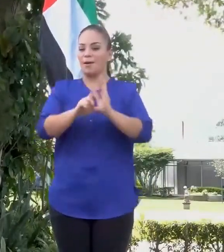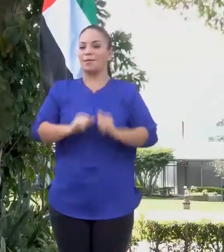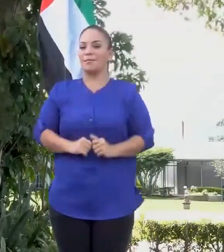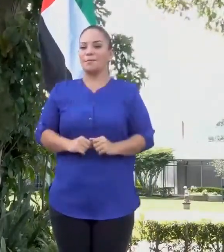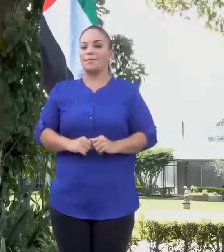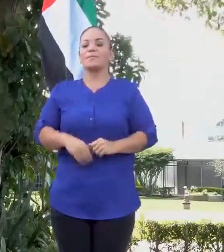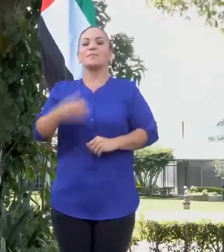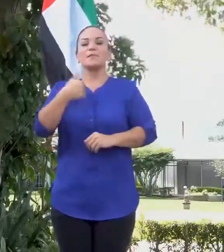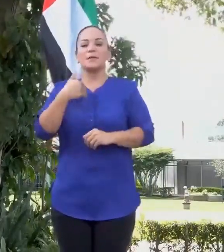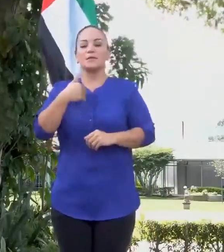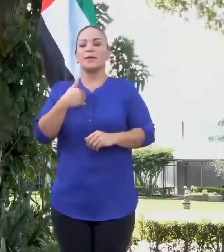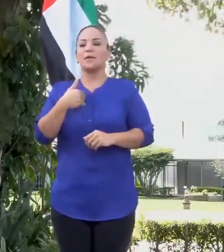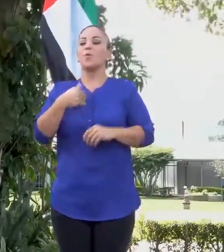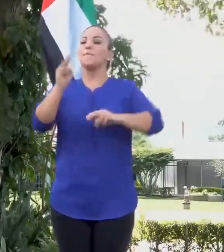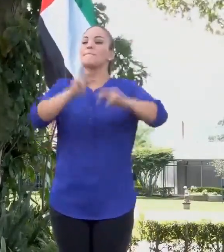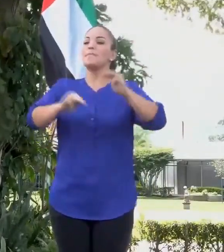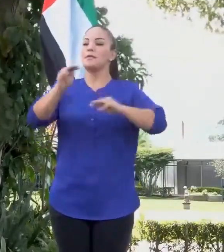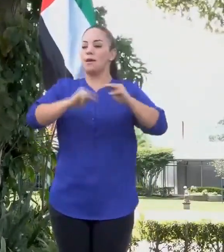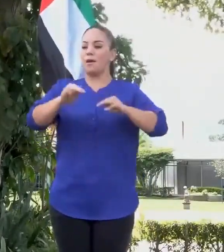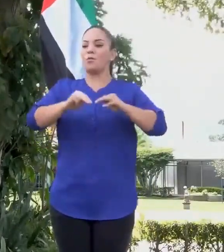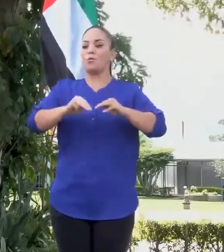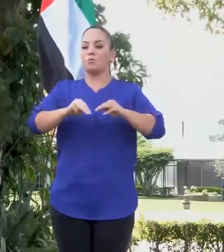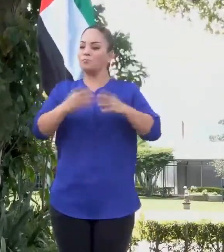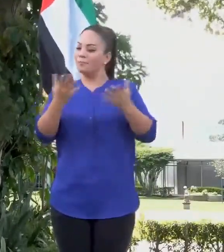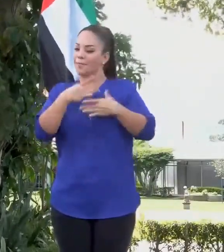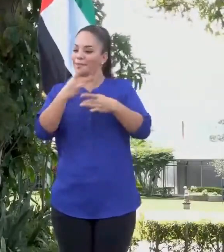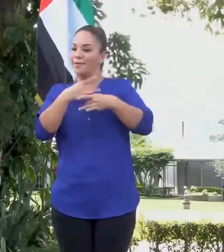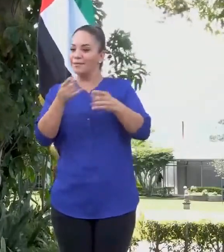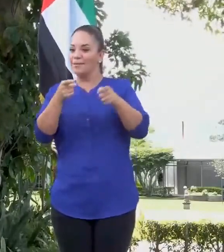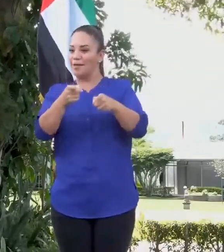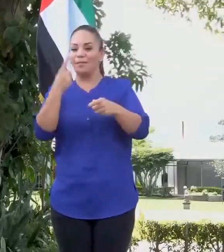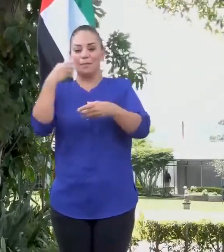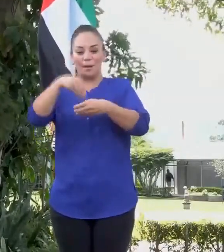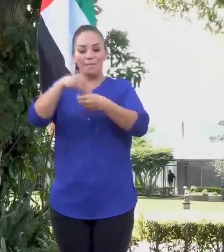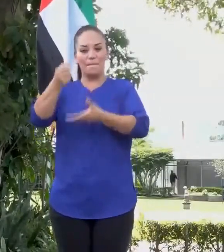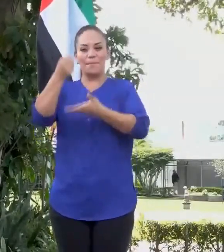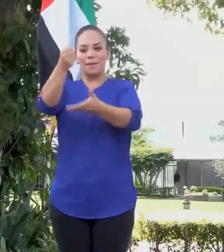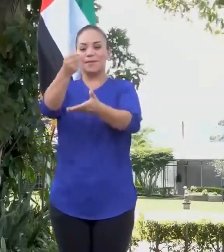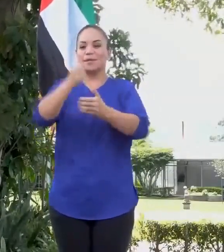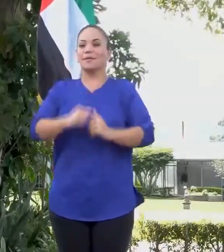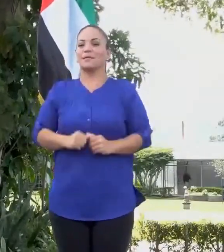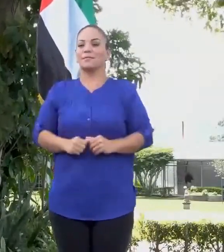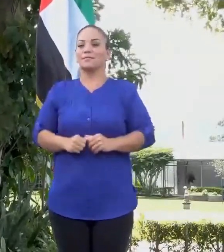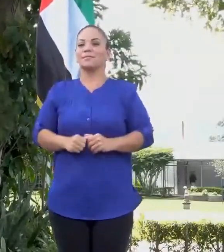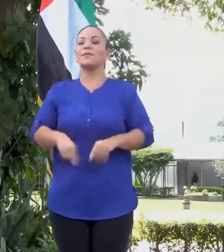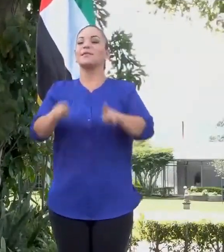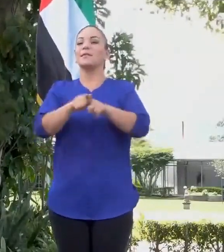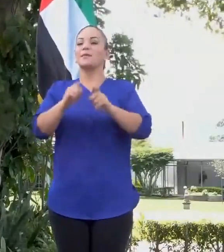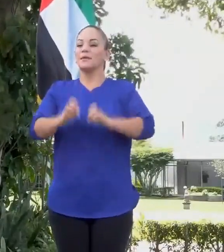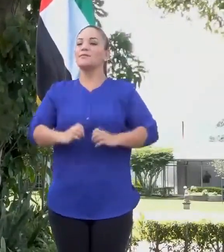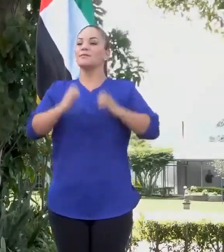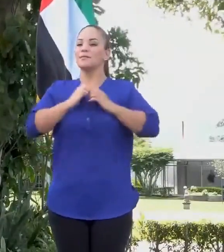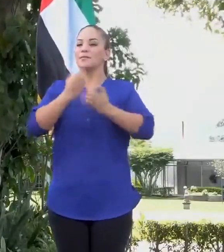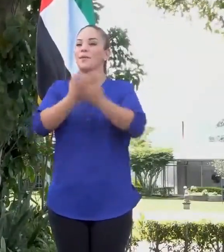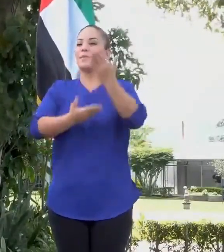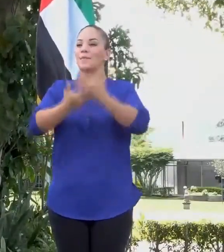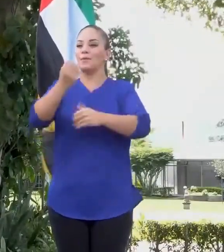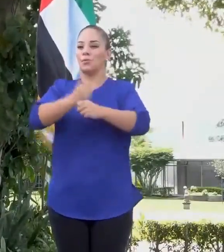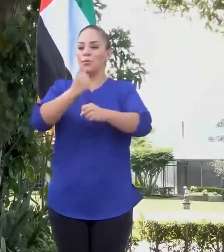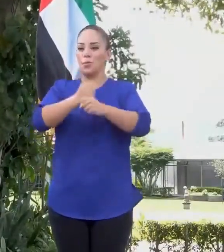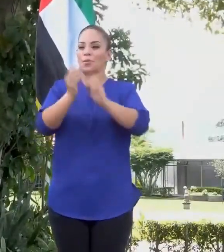legales, donde haya un mercado potencial interesantísimo y donde exista la mano de